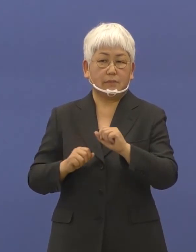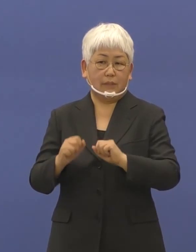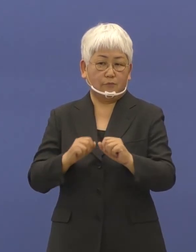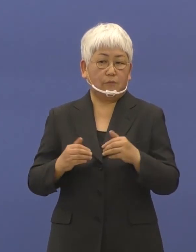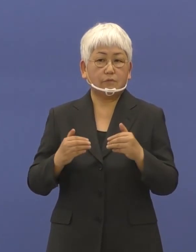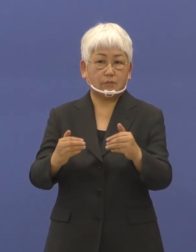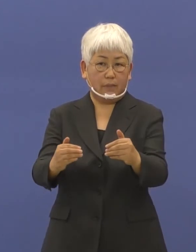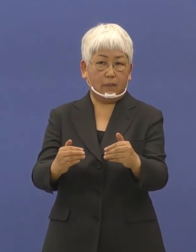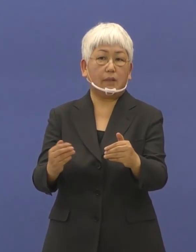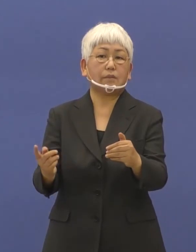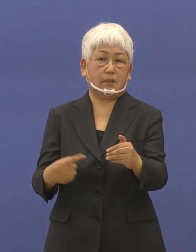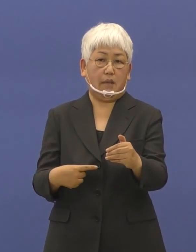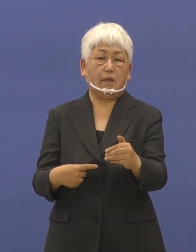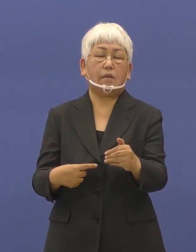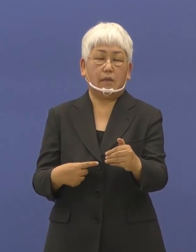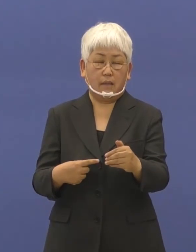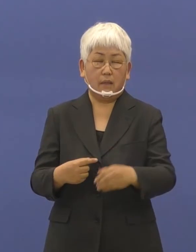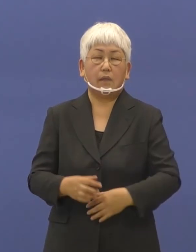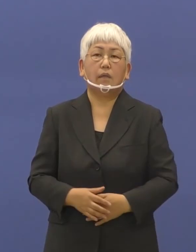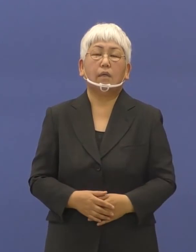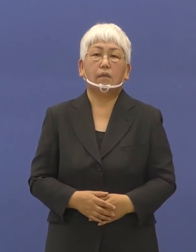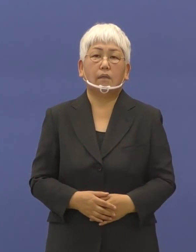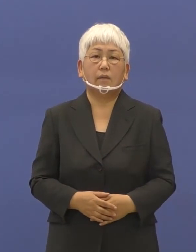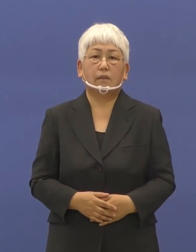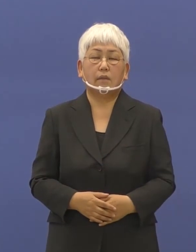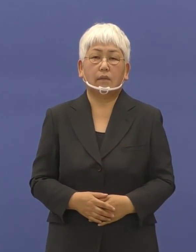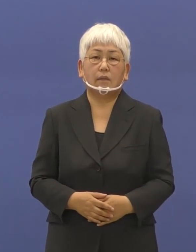進められてきたところがあるんですけれども、